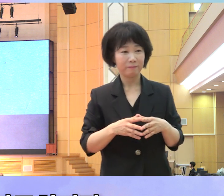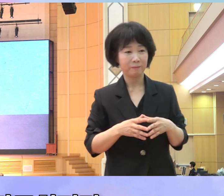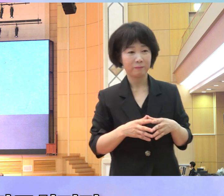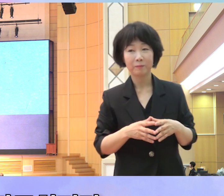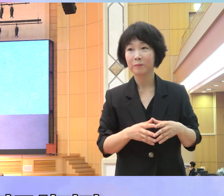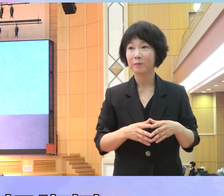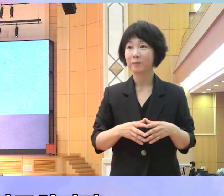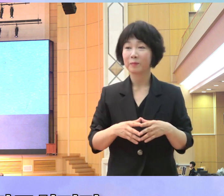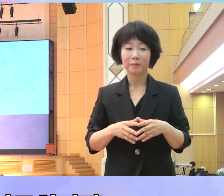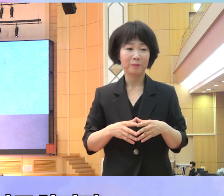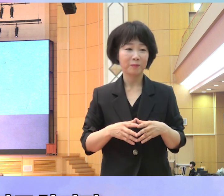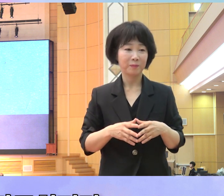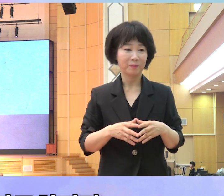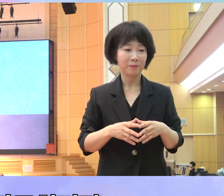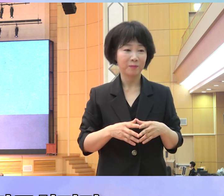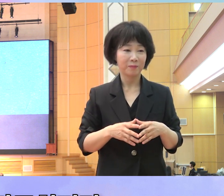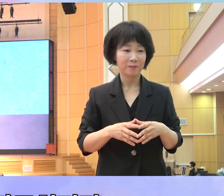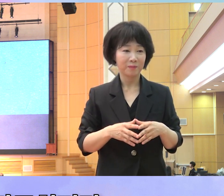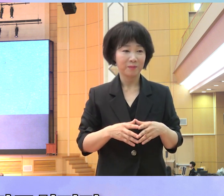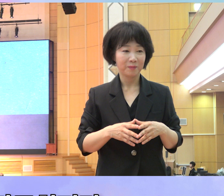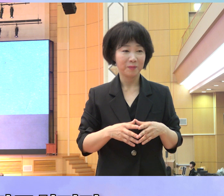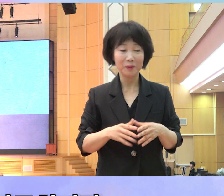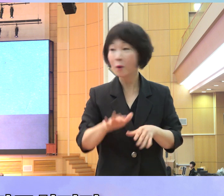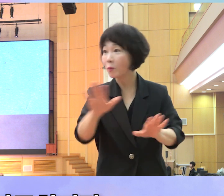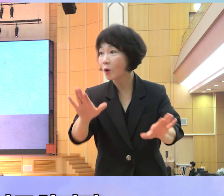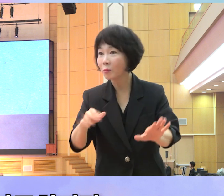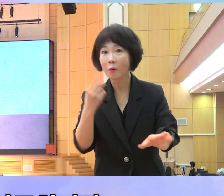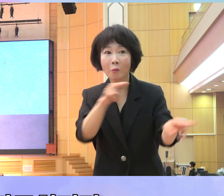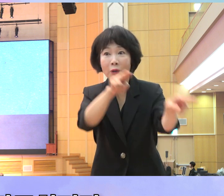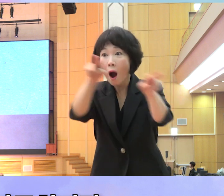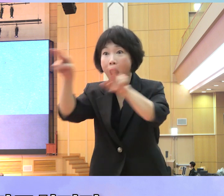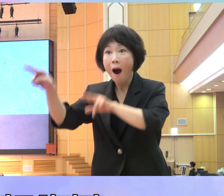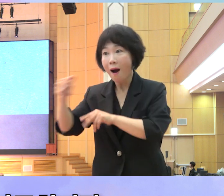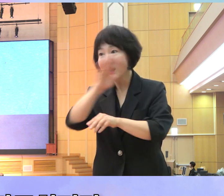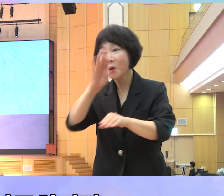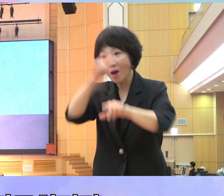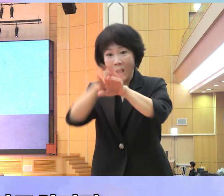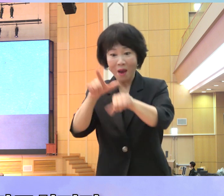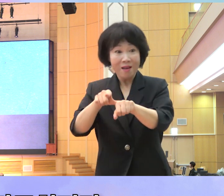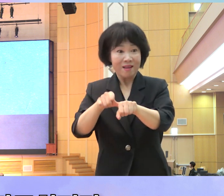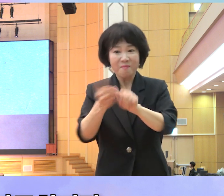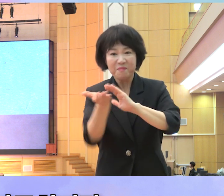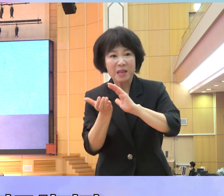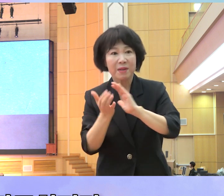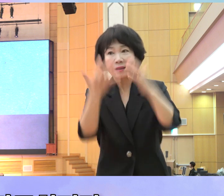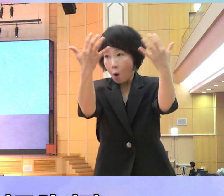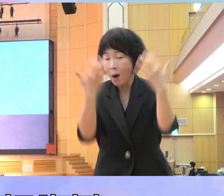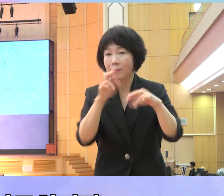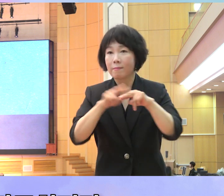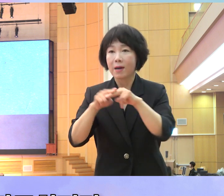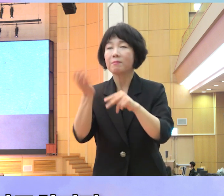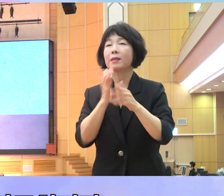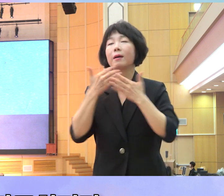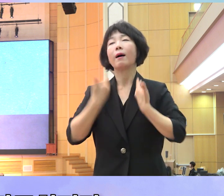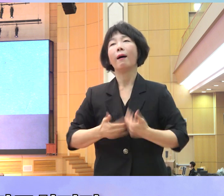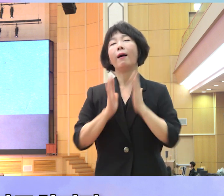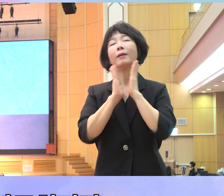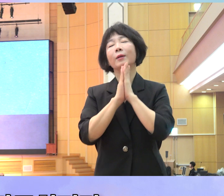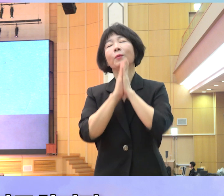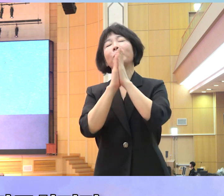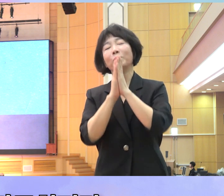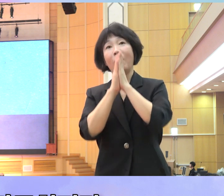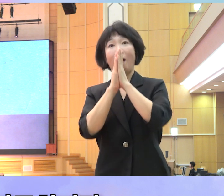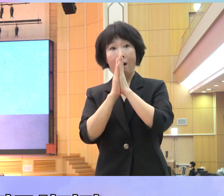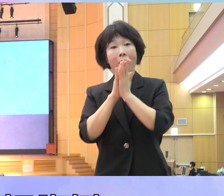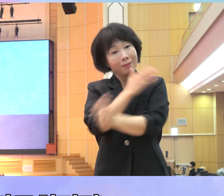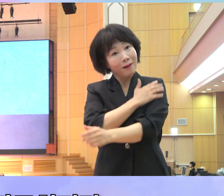지금 들어오시는 분들이 막 이렇게 뒤를 돌아보시는데 다들 이렇게 일찍 오셔서 앉아가지고 기도하시는 분도 계시고